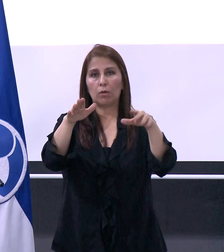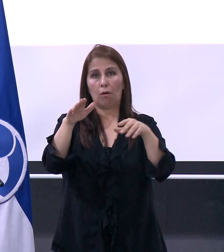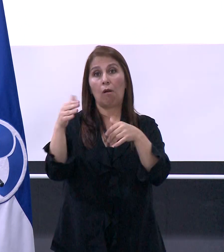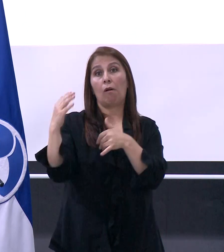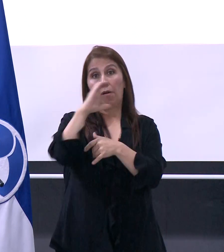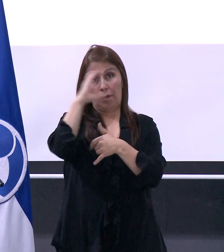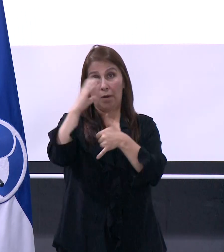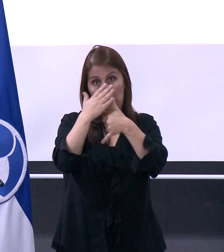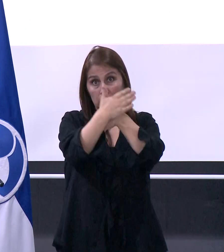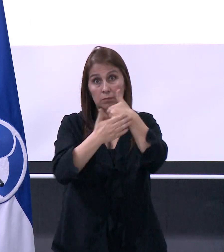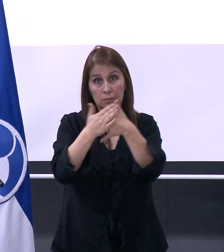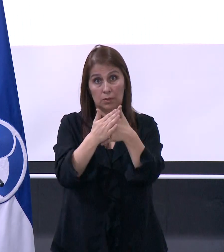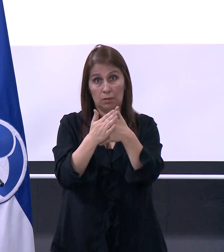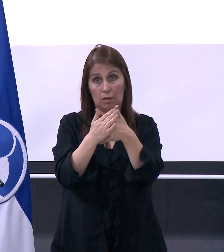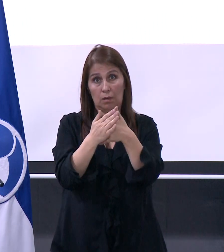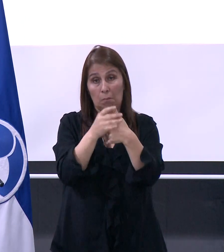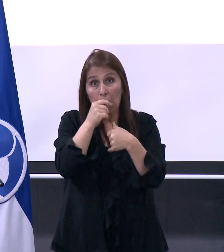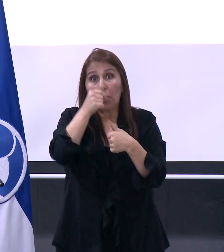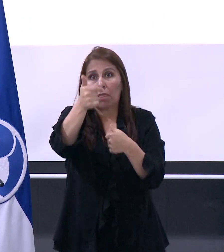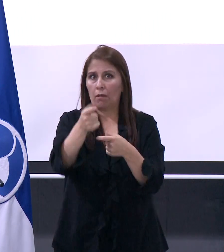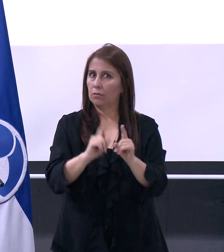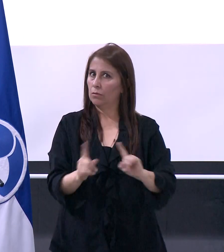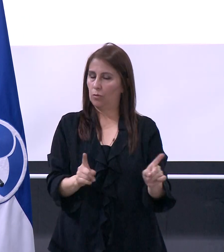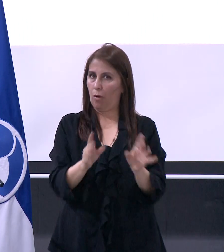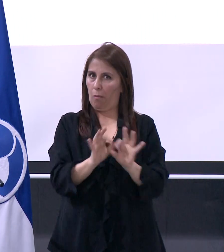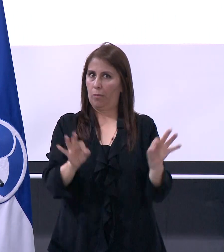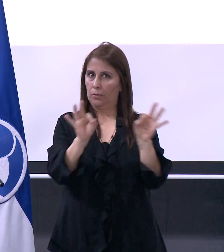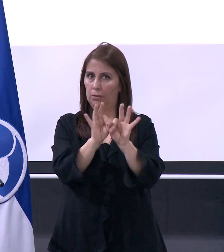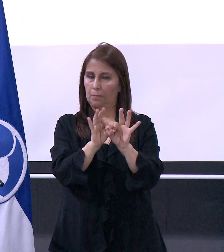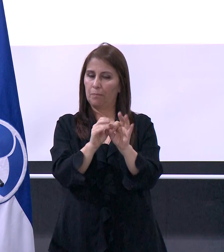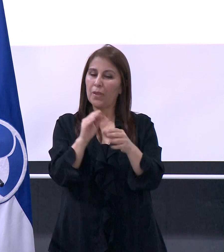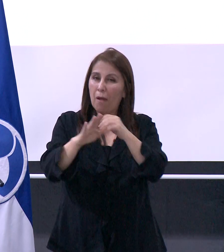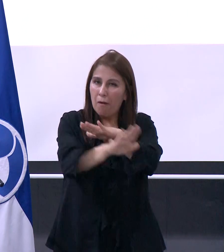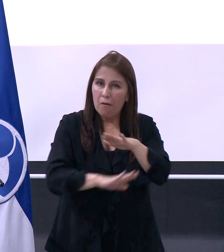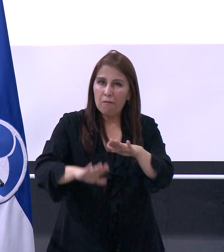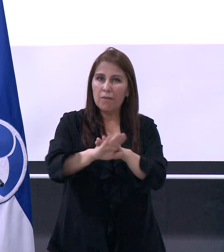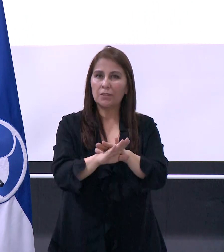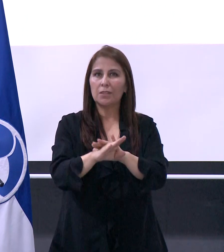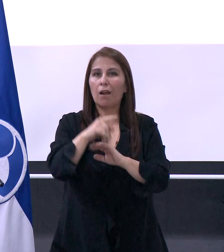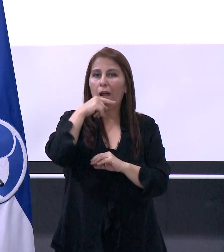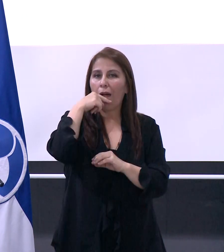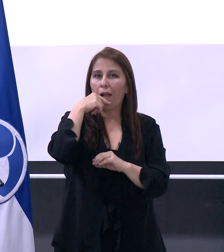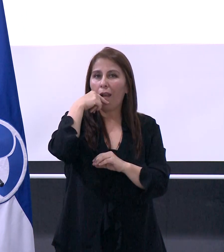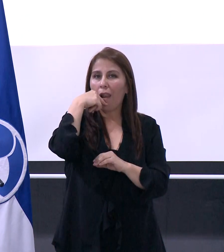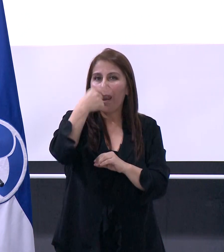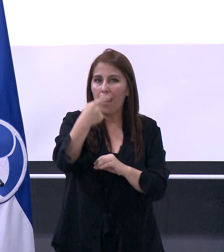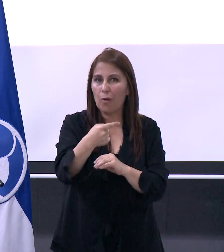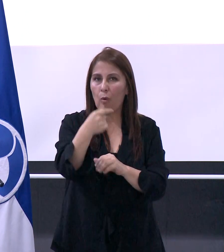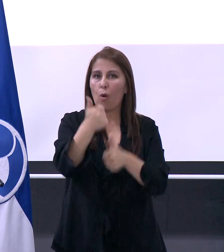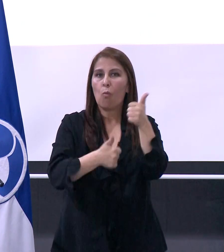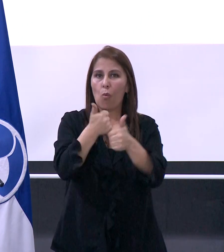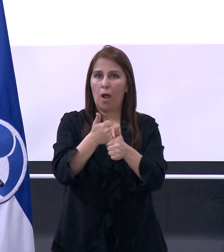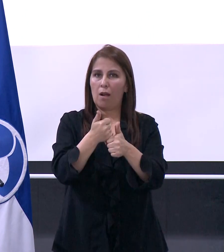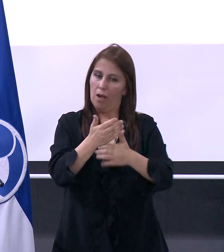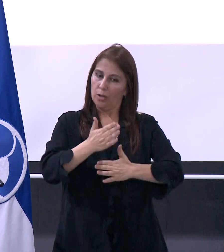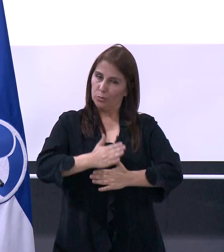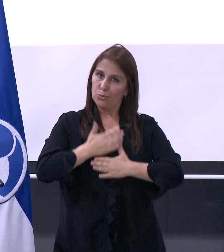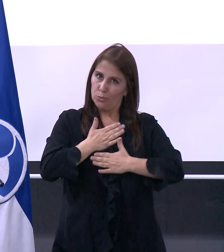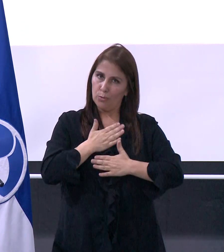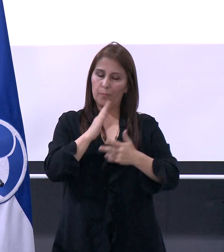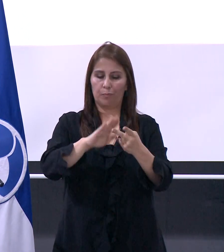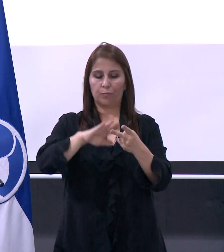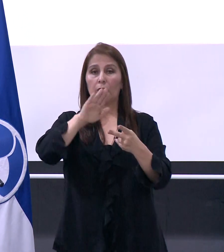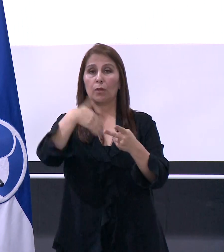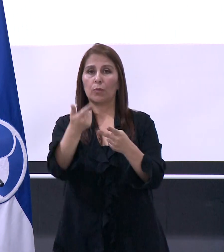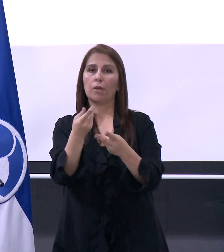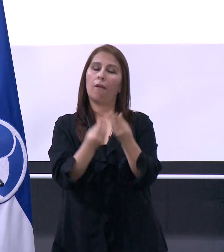cosa la base de la formación era la lengua materna luego las ciencias se enseñaban experimentalmente en los laboratorios de física química y